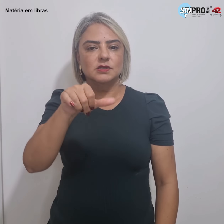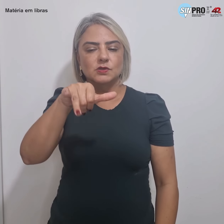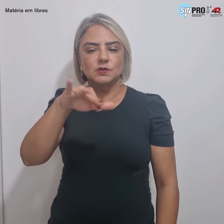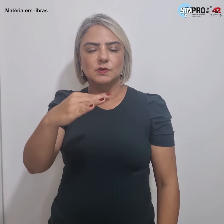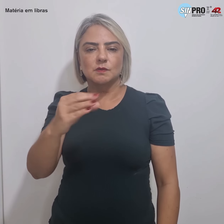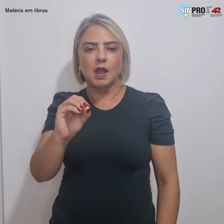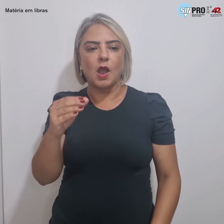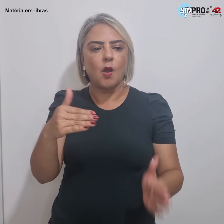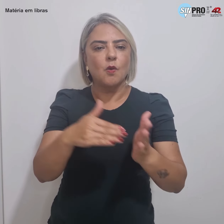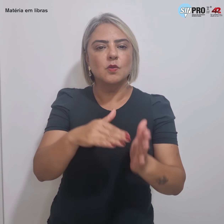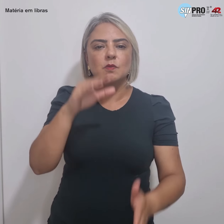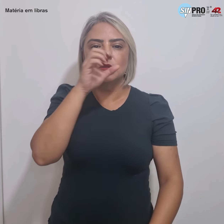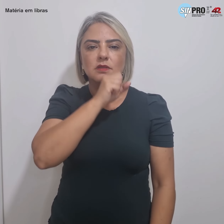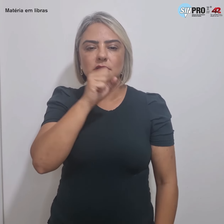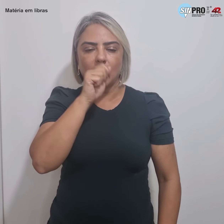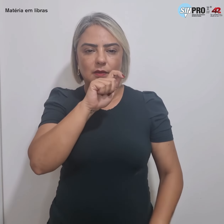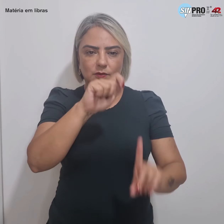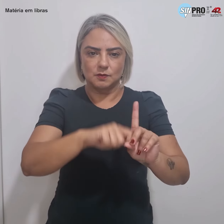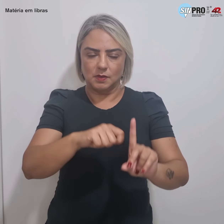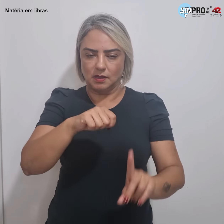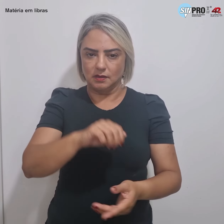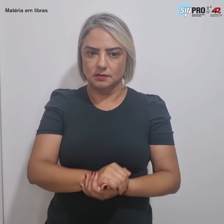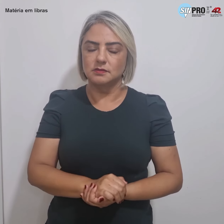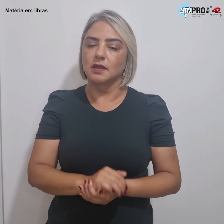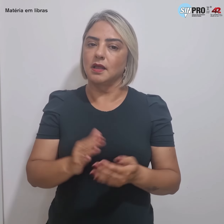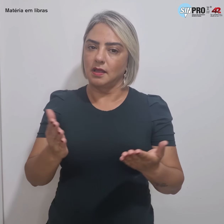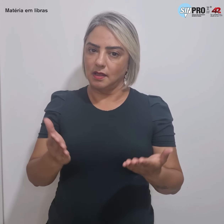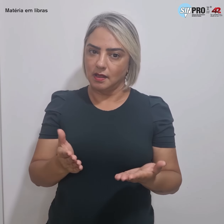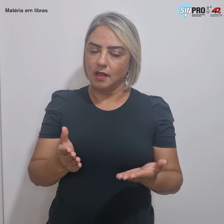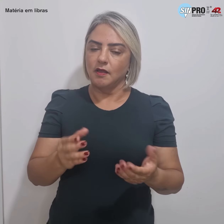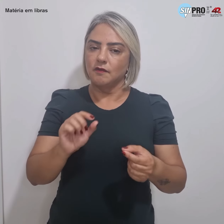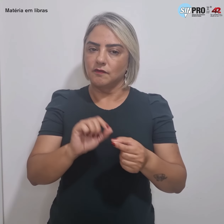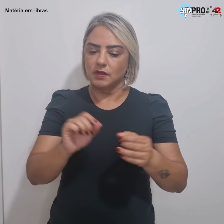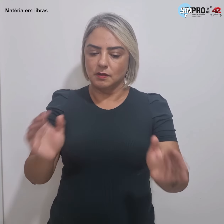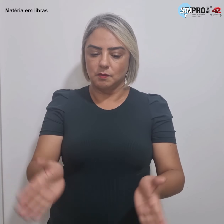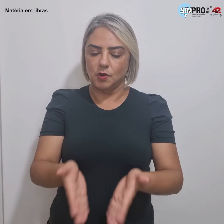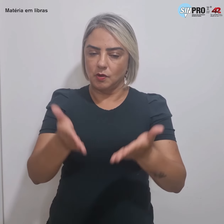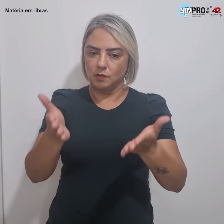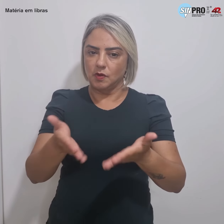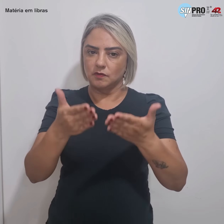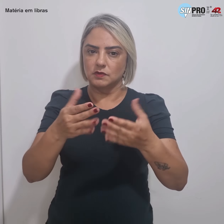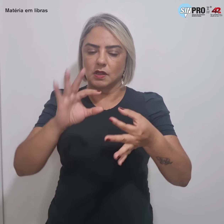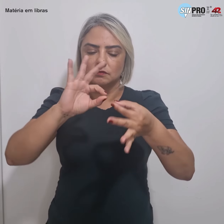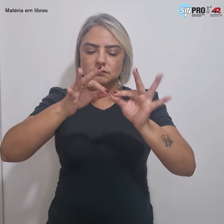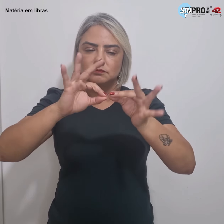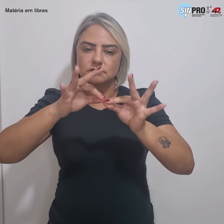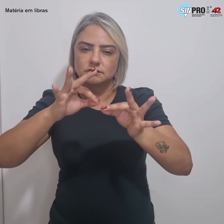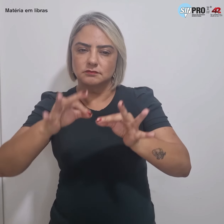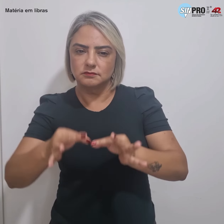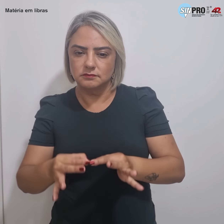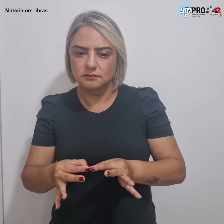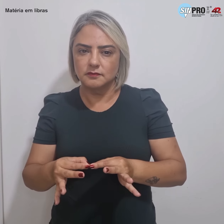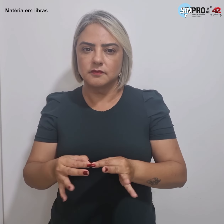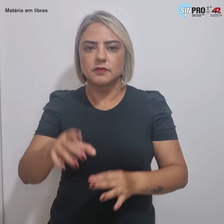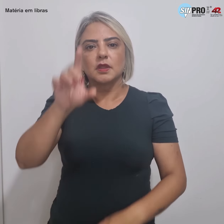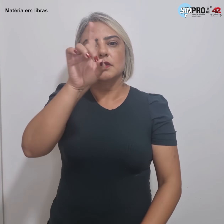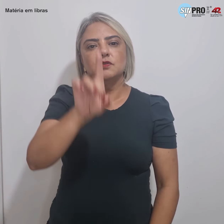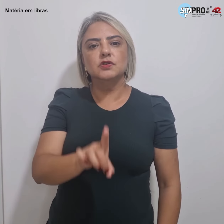último sábado do mês. Dessa vez, será promovida uma oficina sobre direito ao